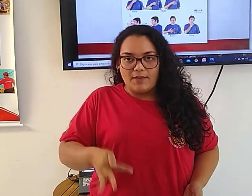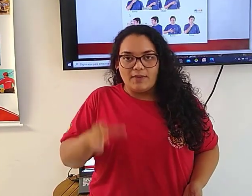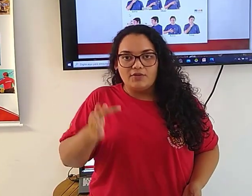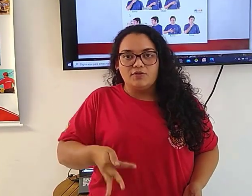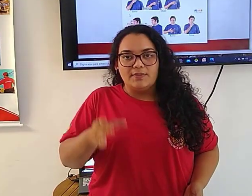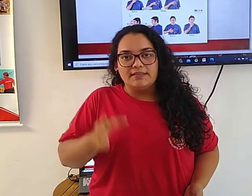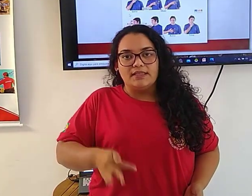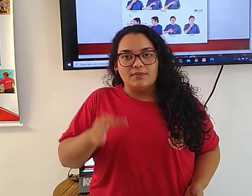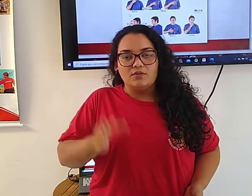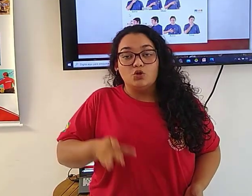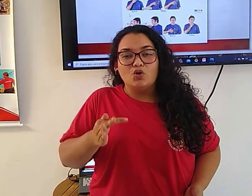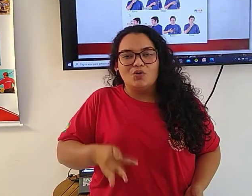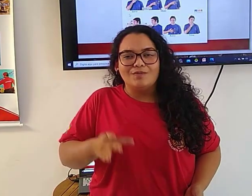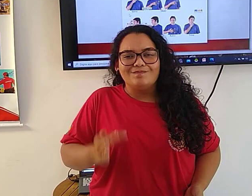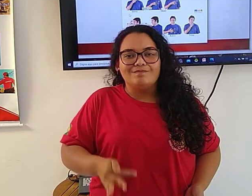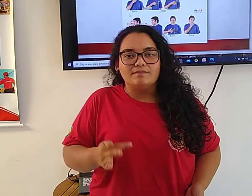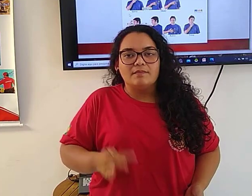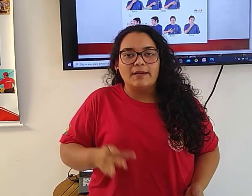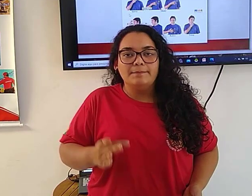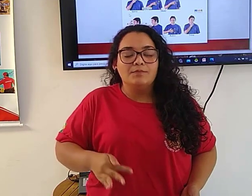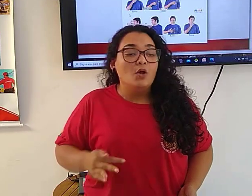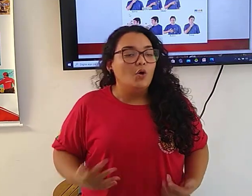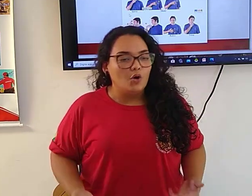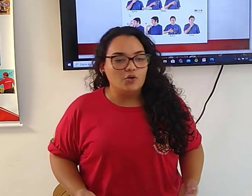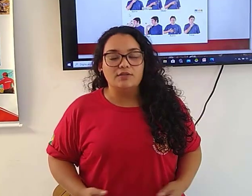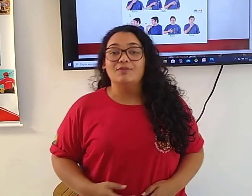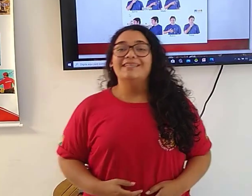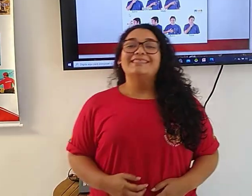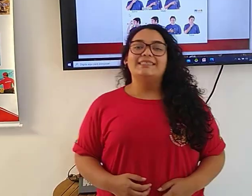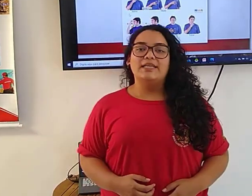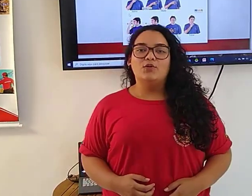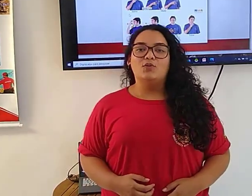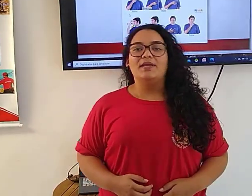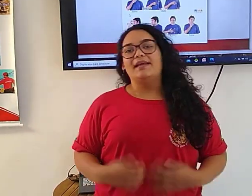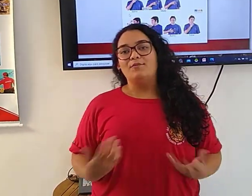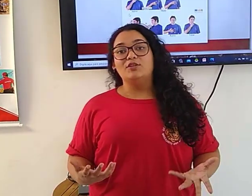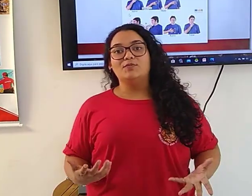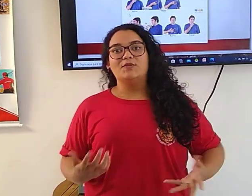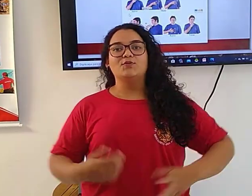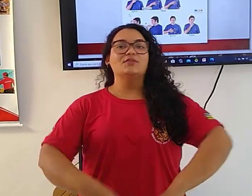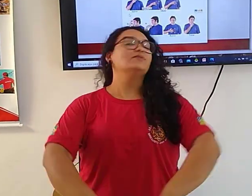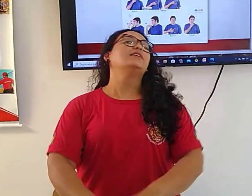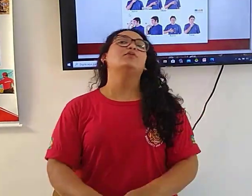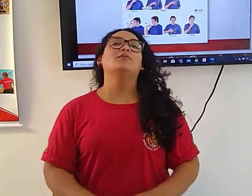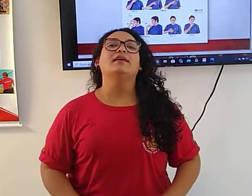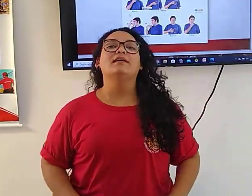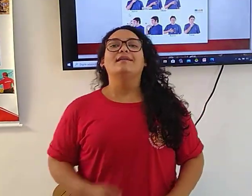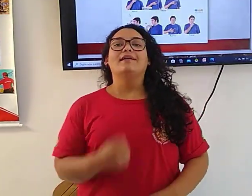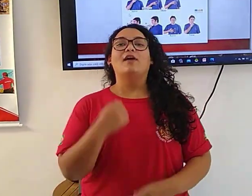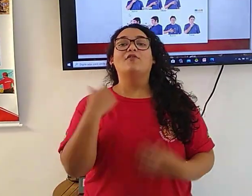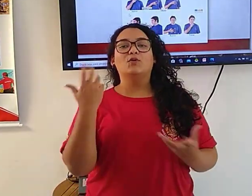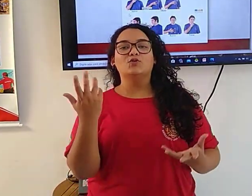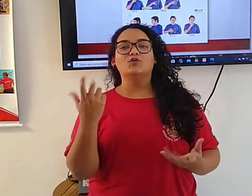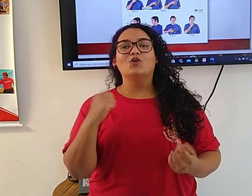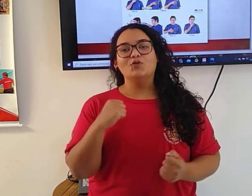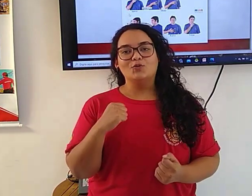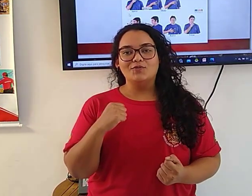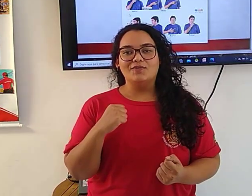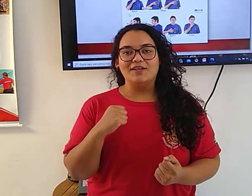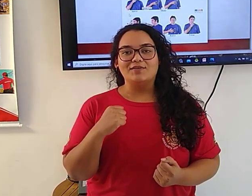e para cima. Dor, tá? Outro, ciúme, né? Muitas pessoas no ciúme é o famoso dor no cotovelo, né? Para as